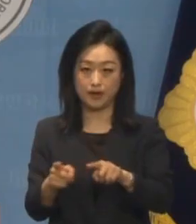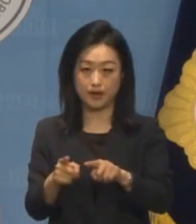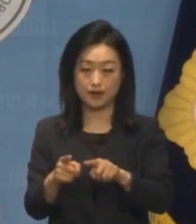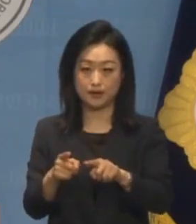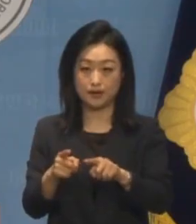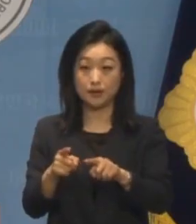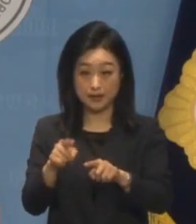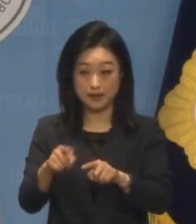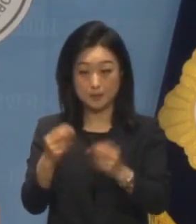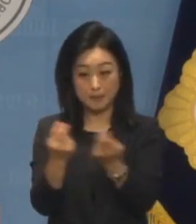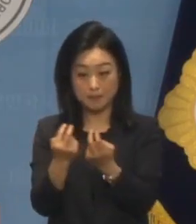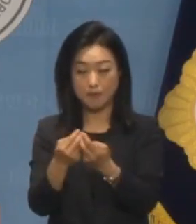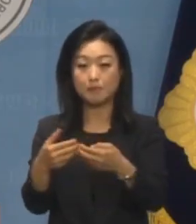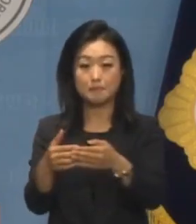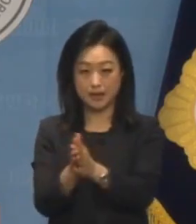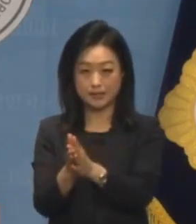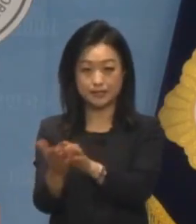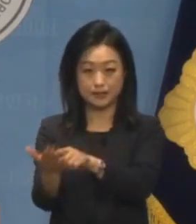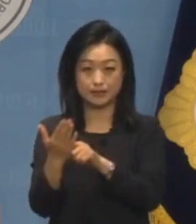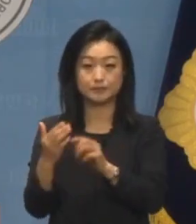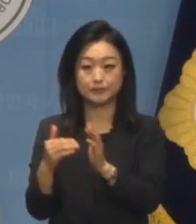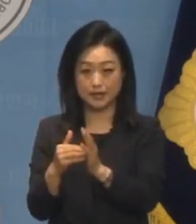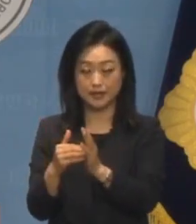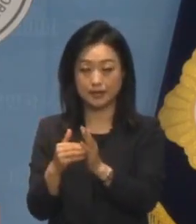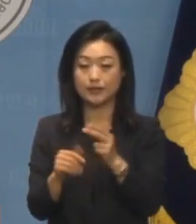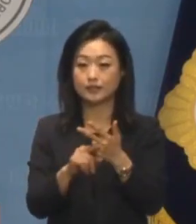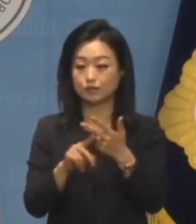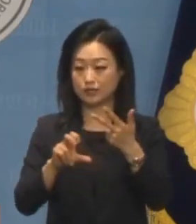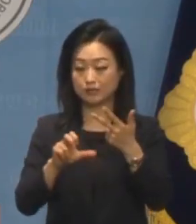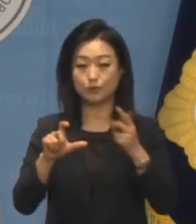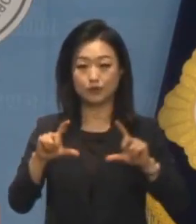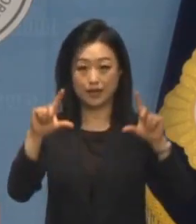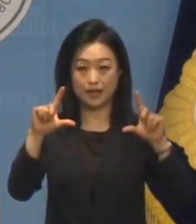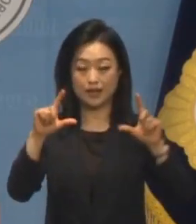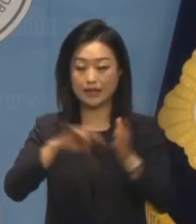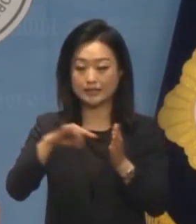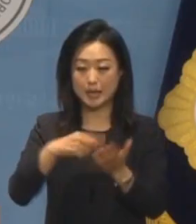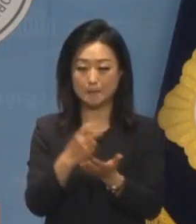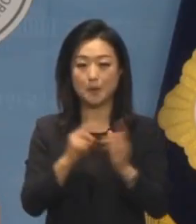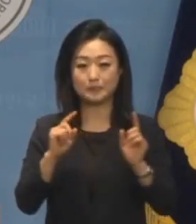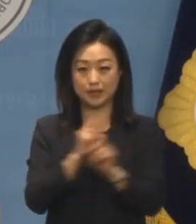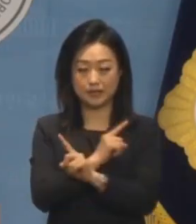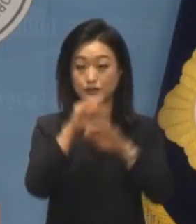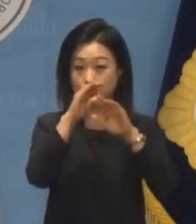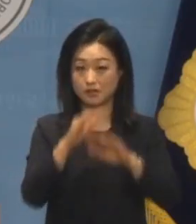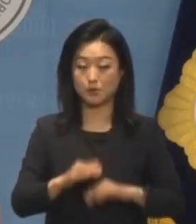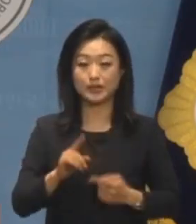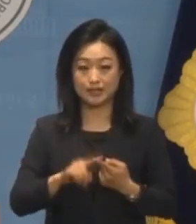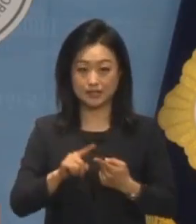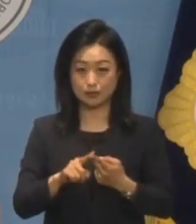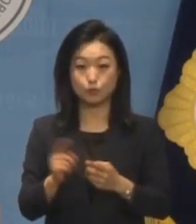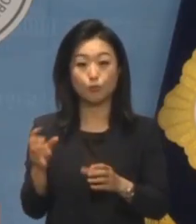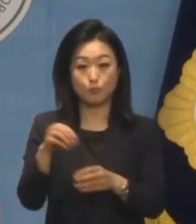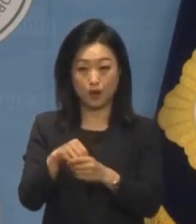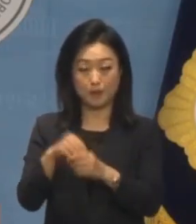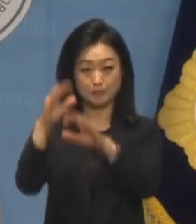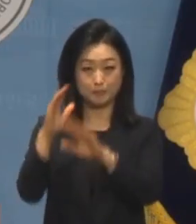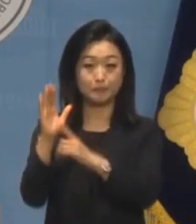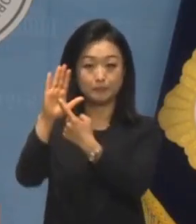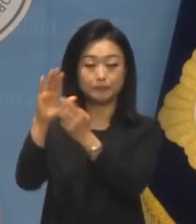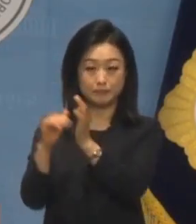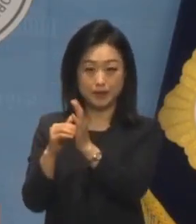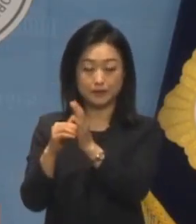폐지하겠다고 밝혔습니다. 또한 7월 25일 세법 개정안에도 같은 내용을 담았습니다. 정부는